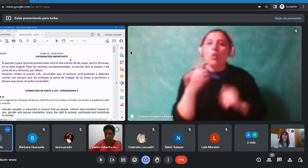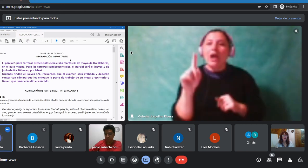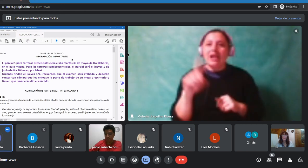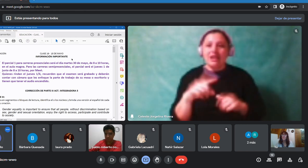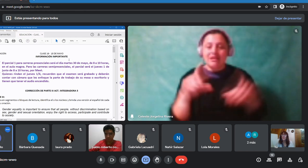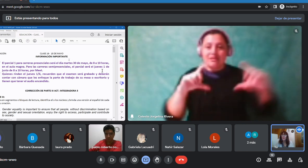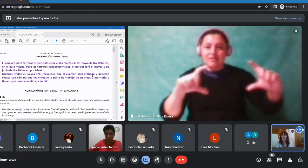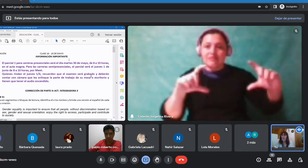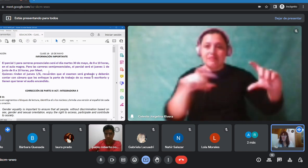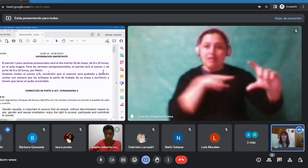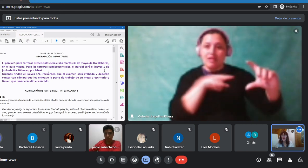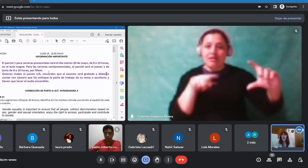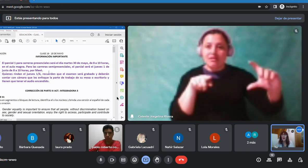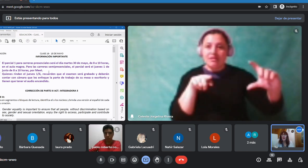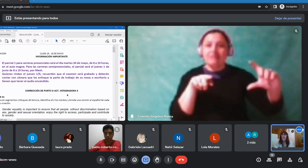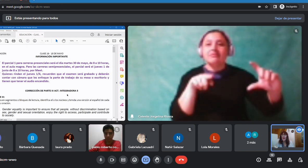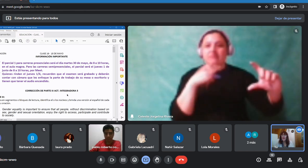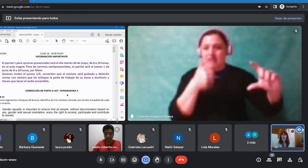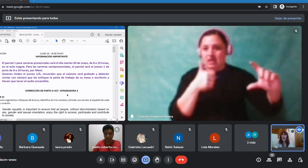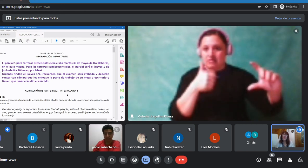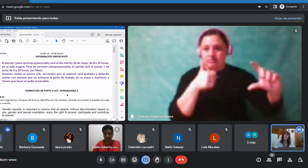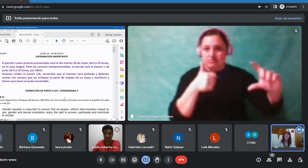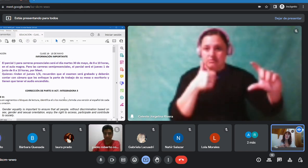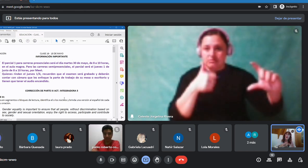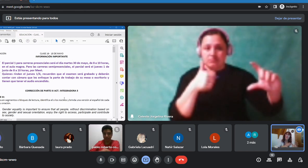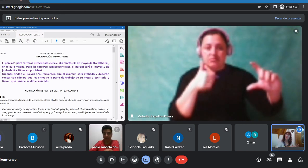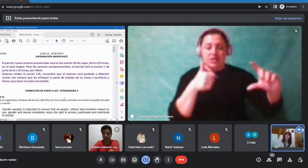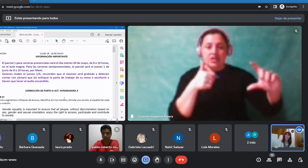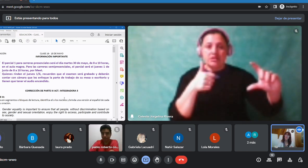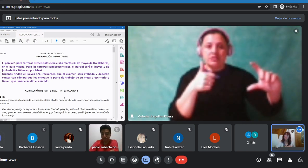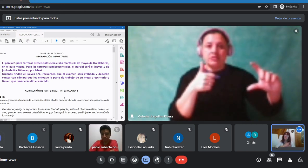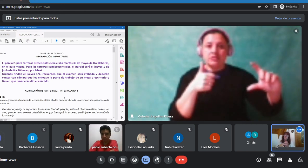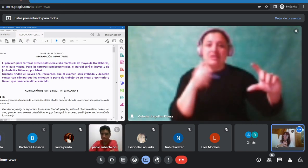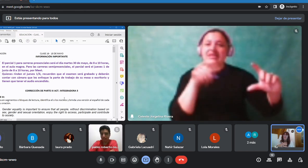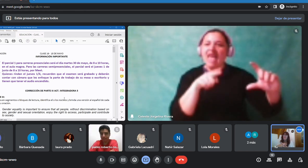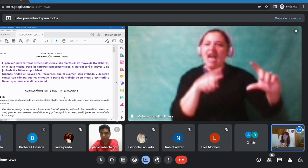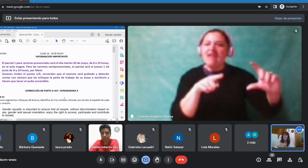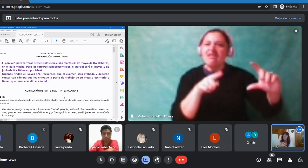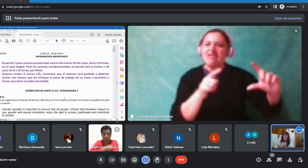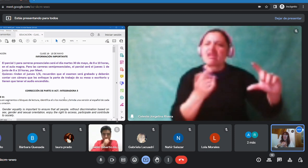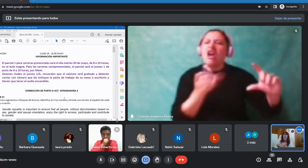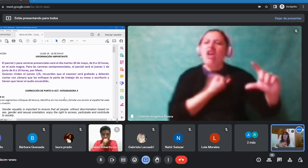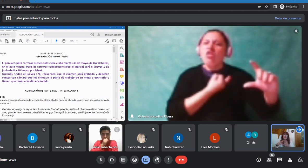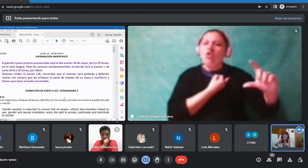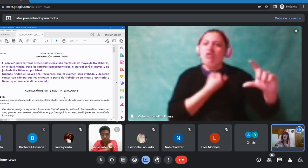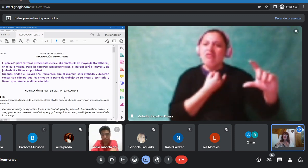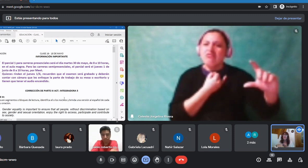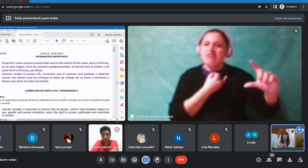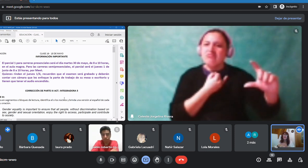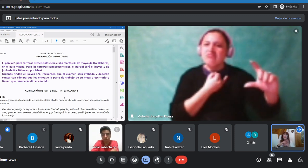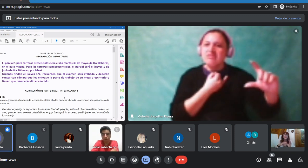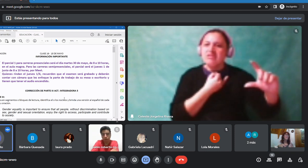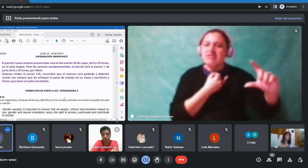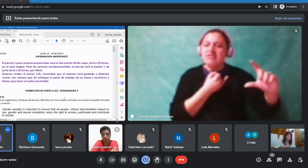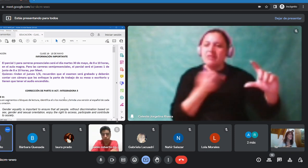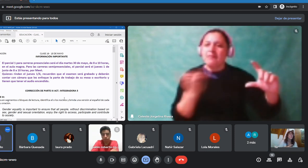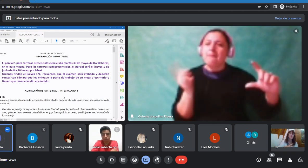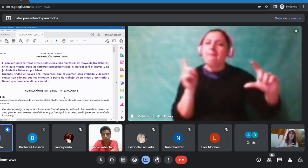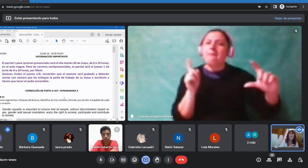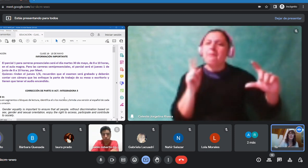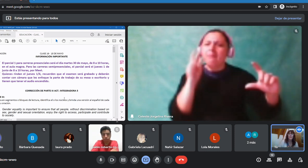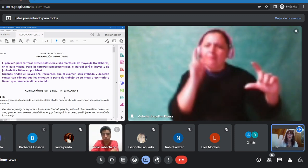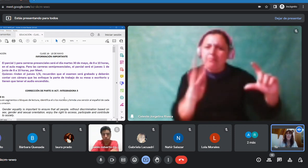Equality. Muy bien. ¿De ahí a dónde vamos? ¿Qué otro sustantivo? ¿Dónde encontramos recién